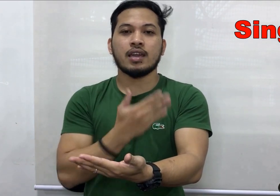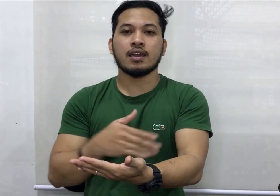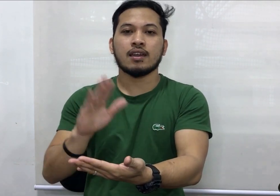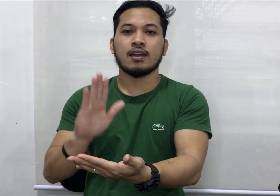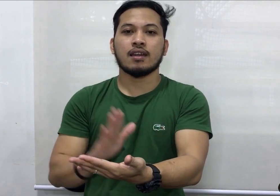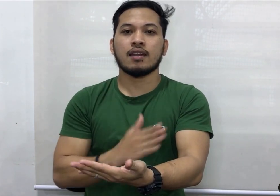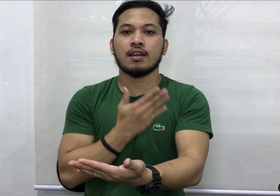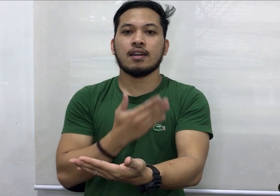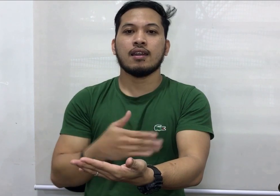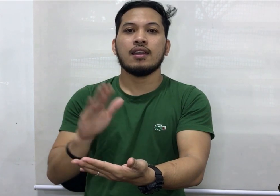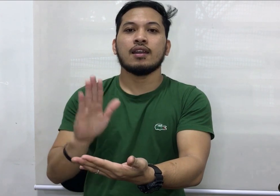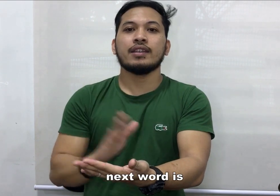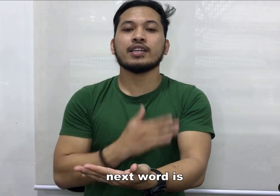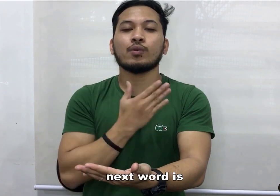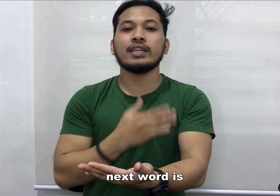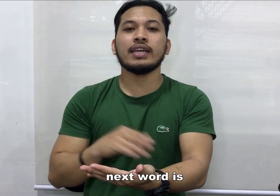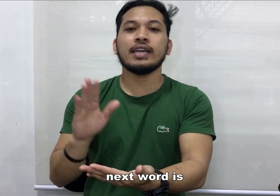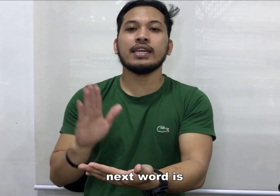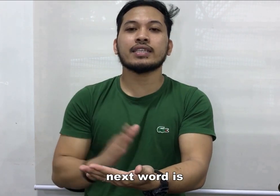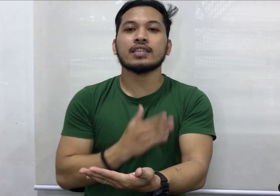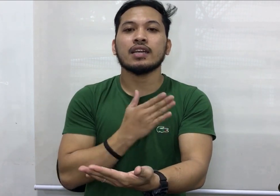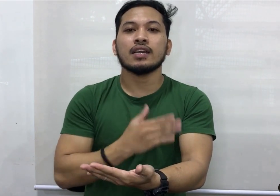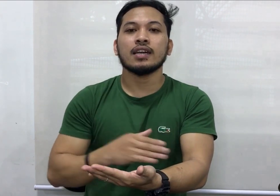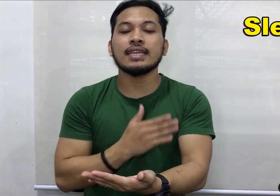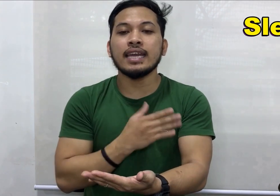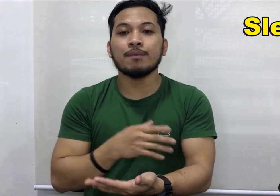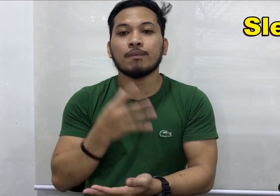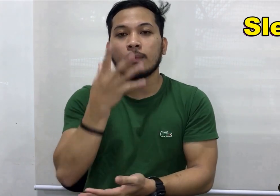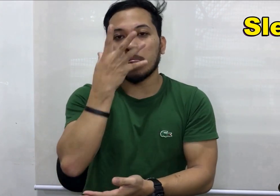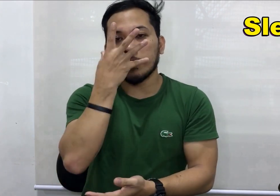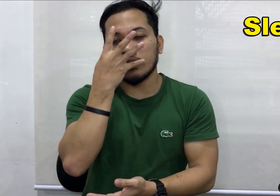Okay. Next word is sleep.